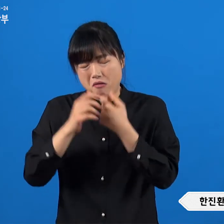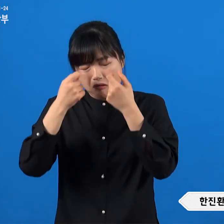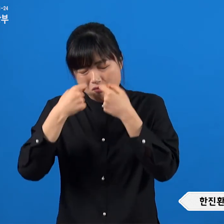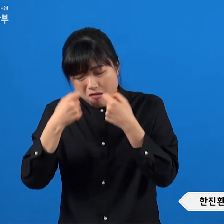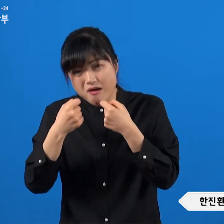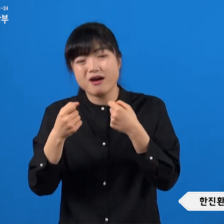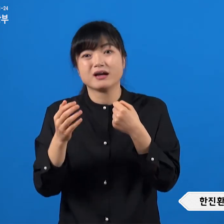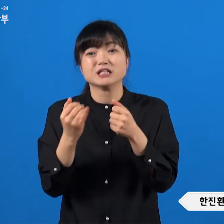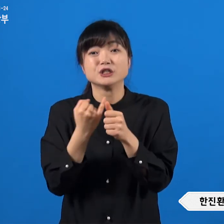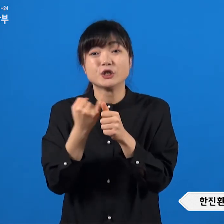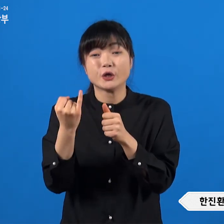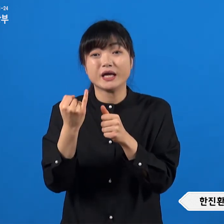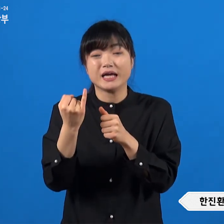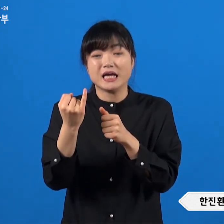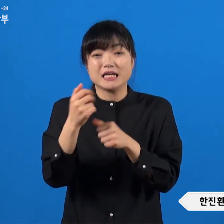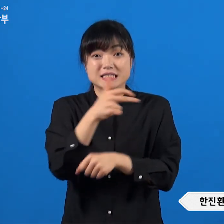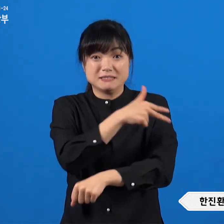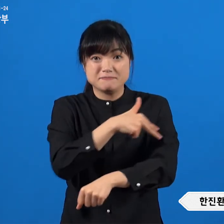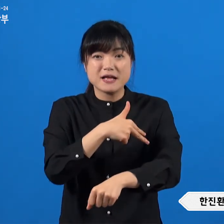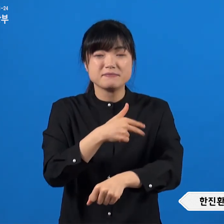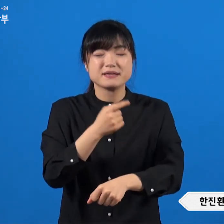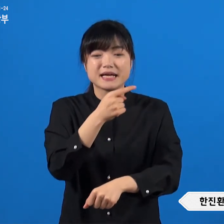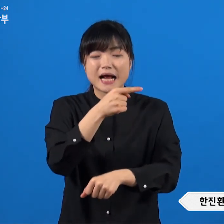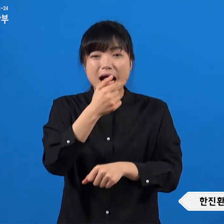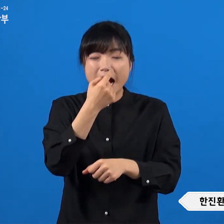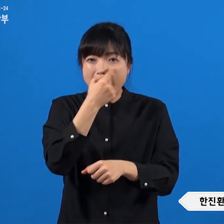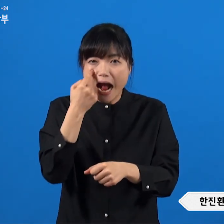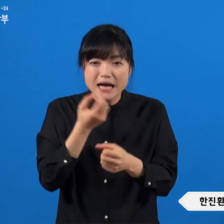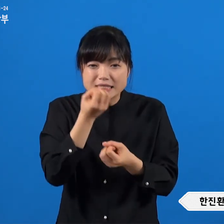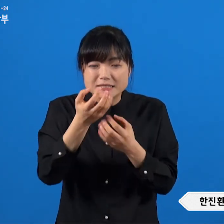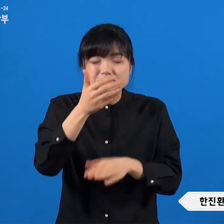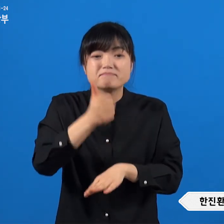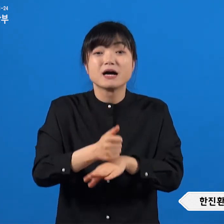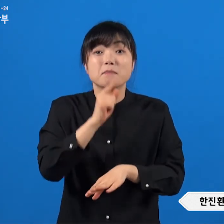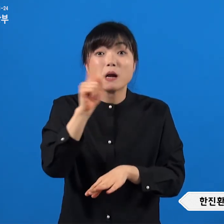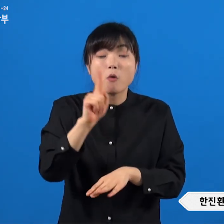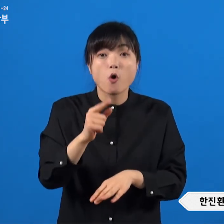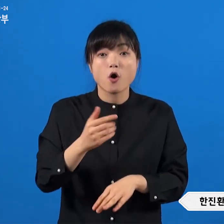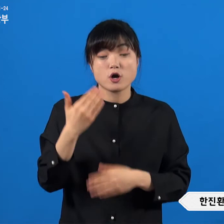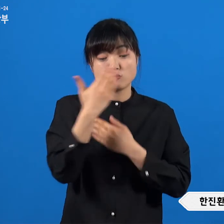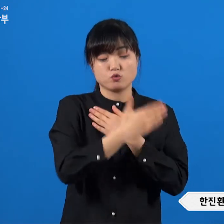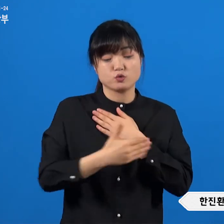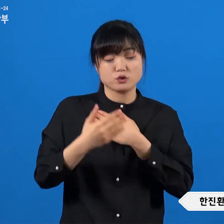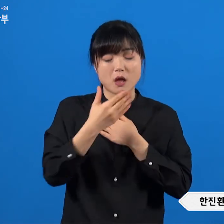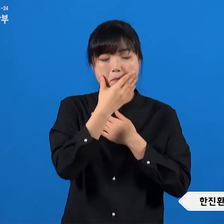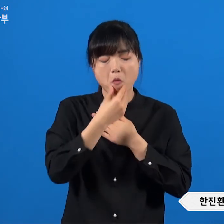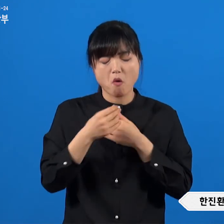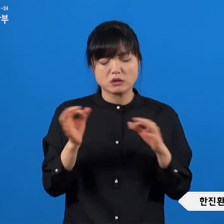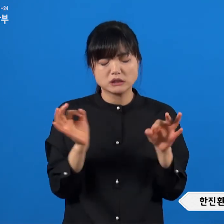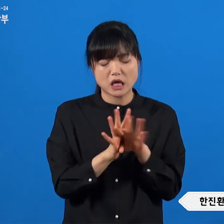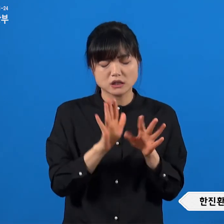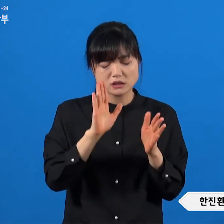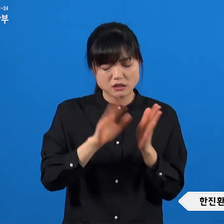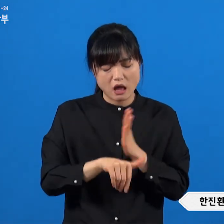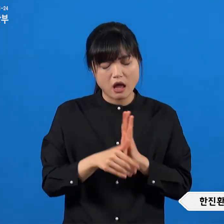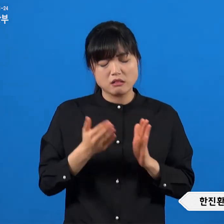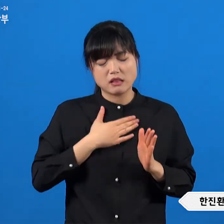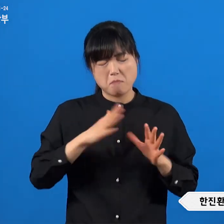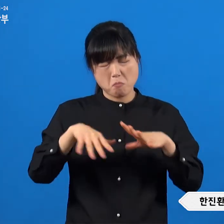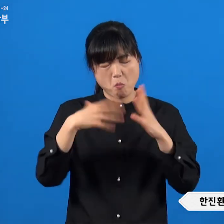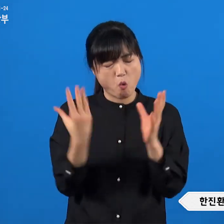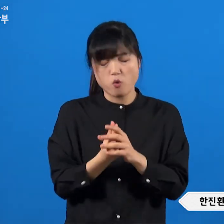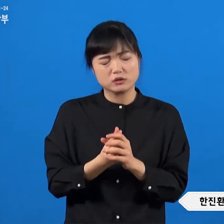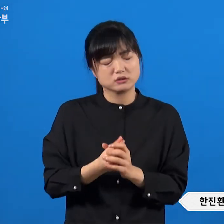집사님의 간증 마지막을 이렇게 말을 맺었습니다. 저는 육신의 복이 사라질 때에 모든 것을 다 잃은 줄